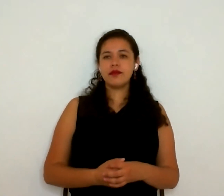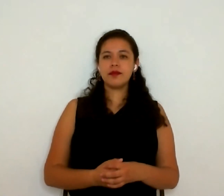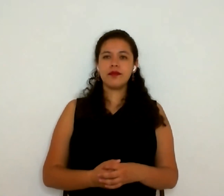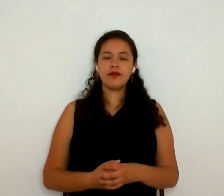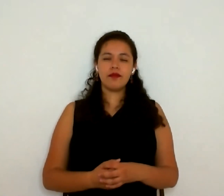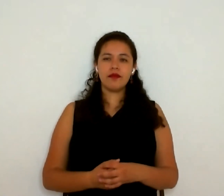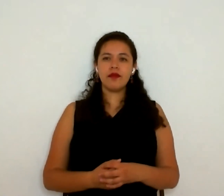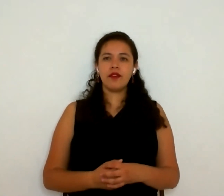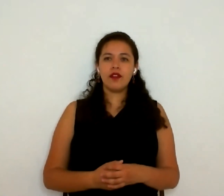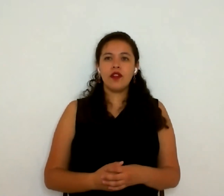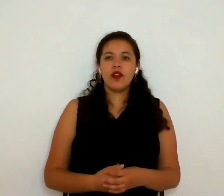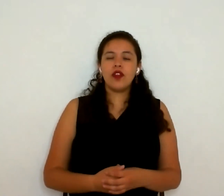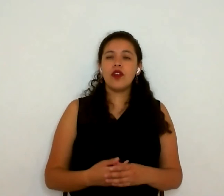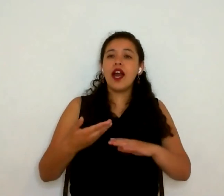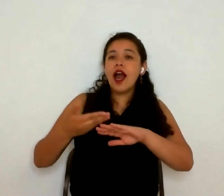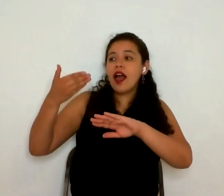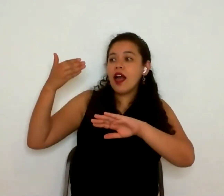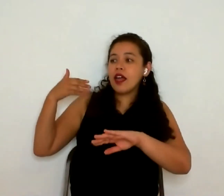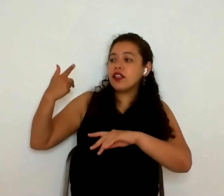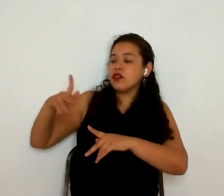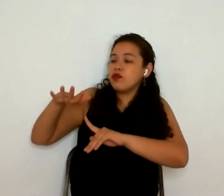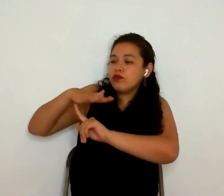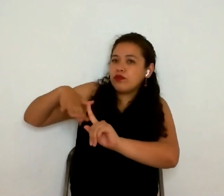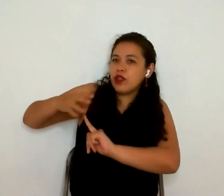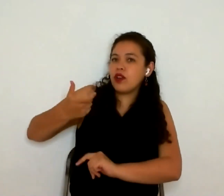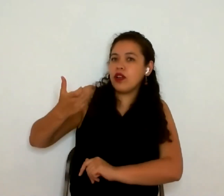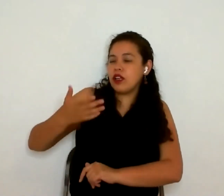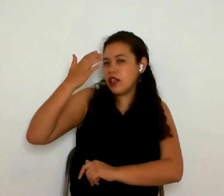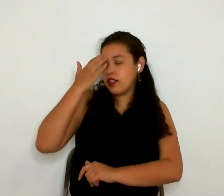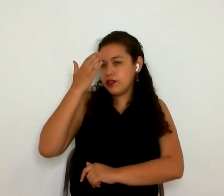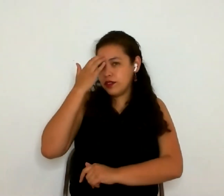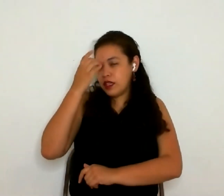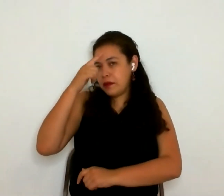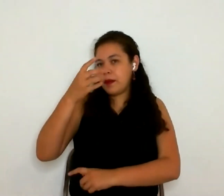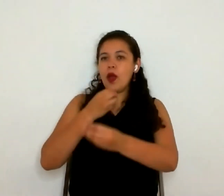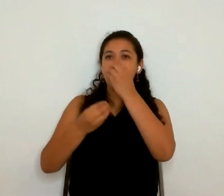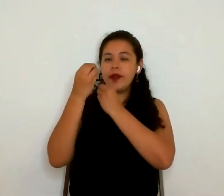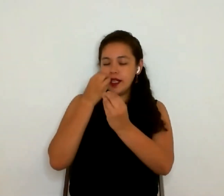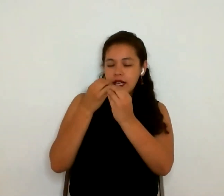estuvieron las cuestiones económicas en cuanto a la alimentación